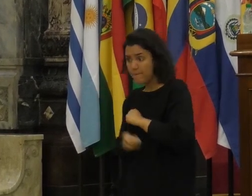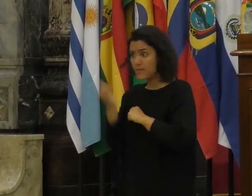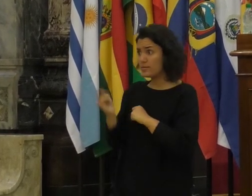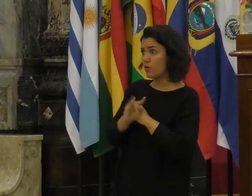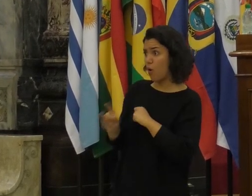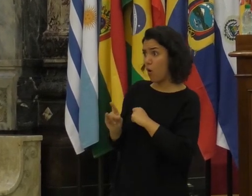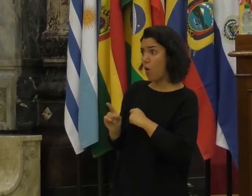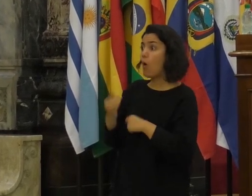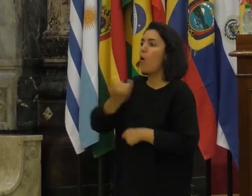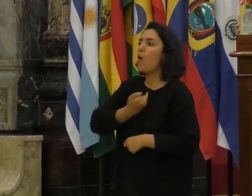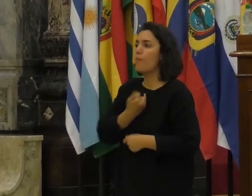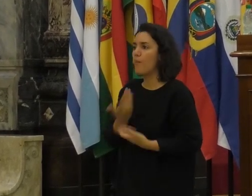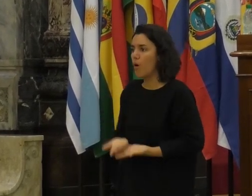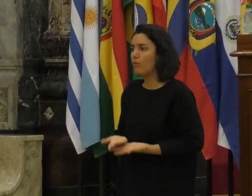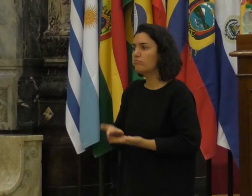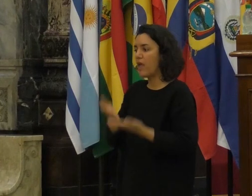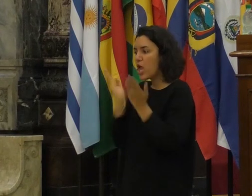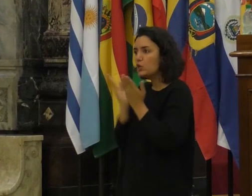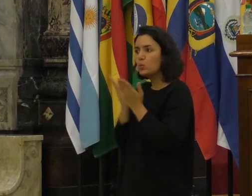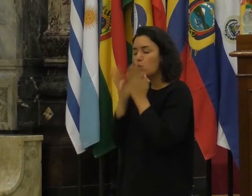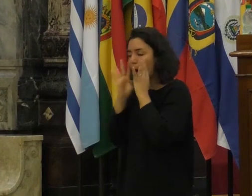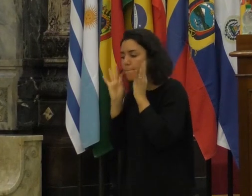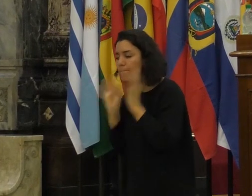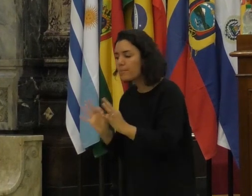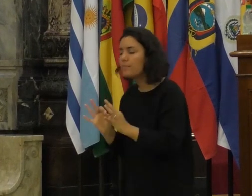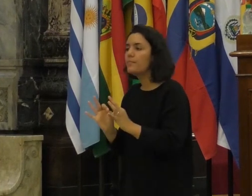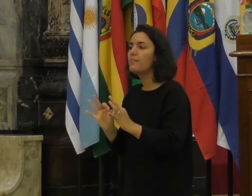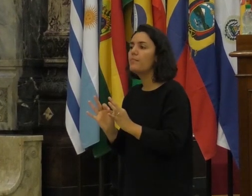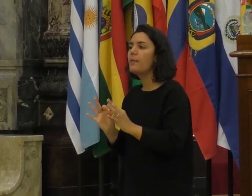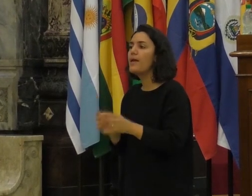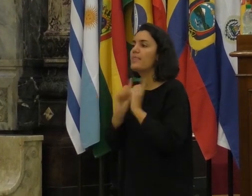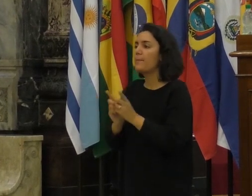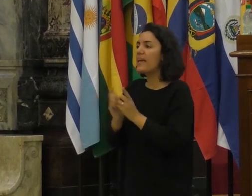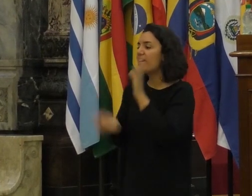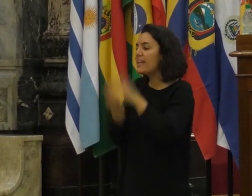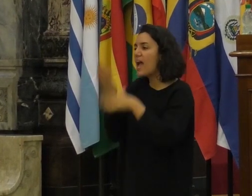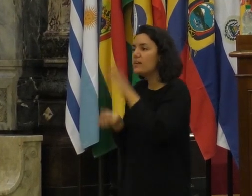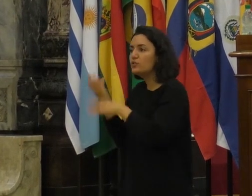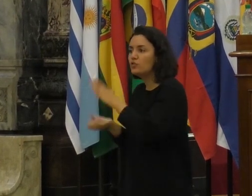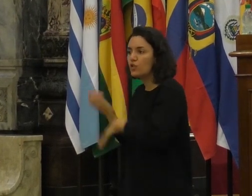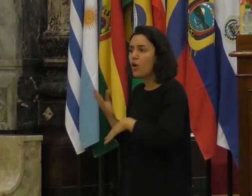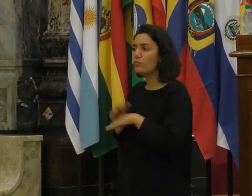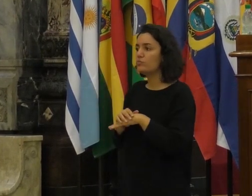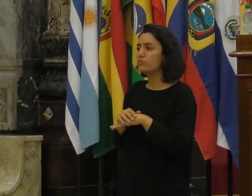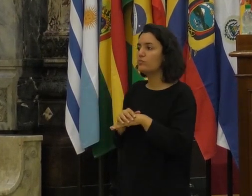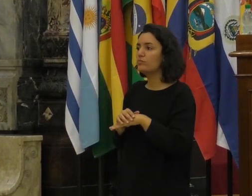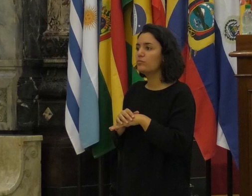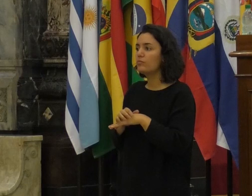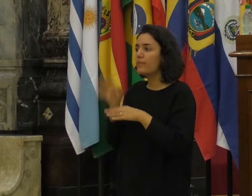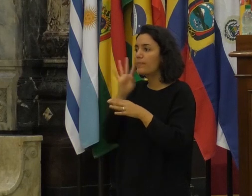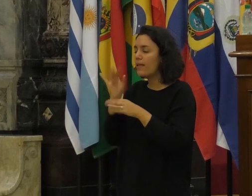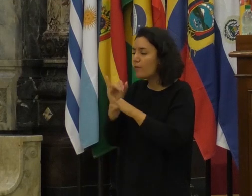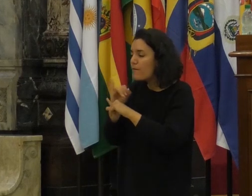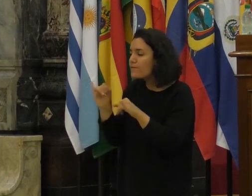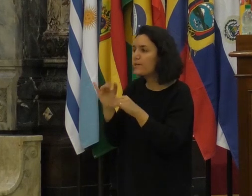¿Cómo afecta a la especialización? ¿Y cómo afecta a la creación y afinado, o puesta a punto,